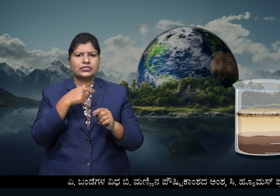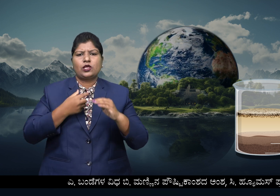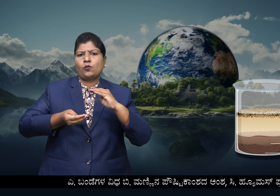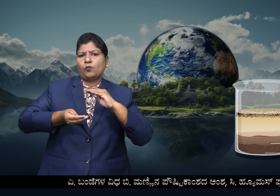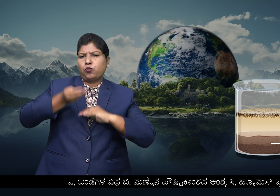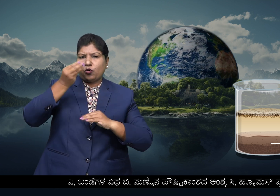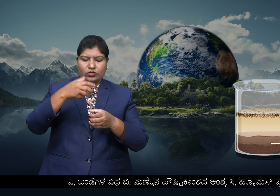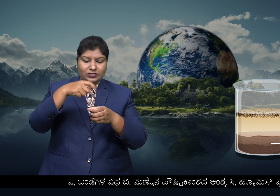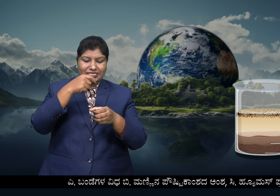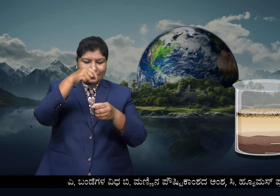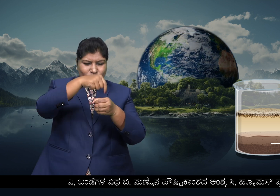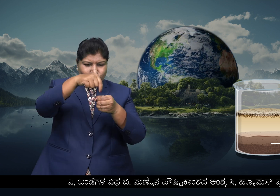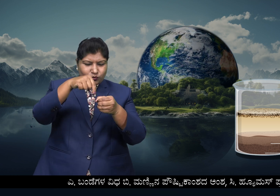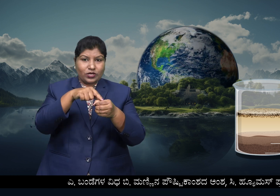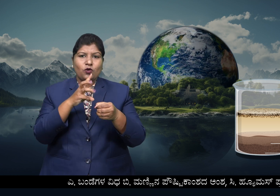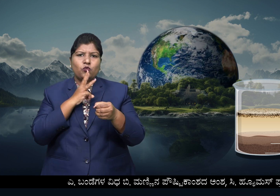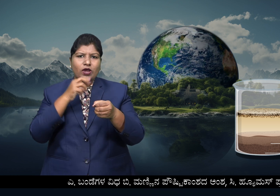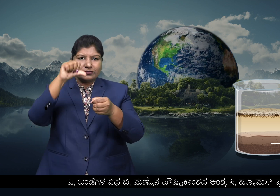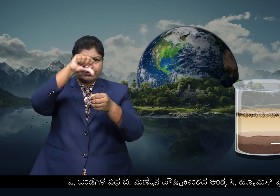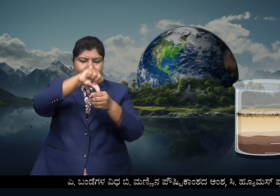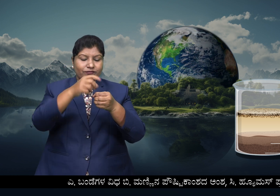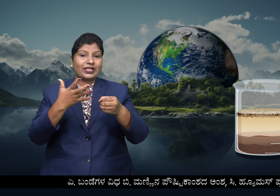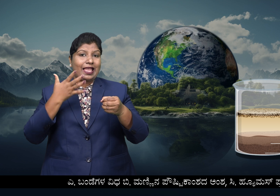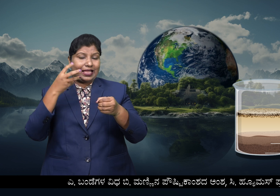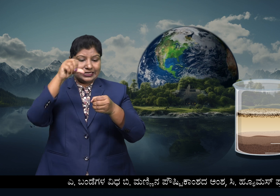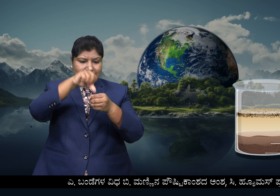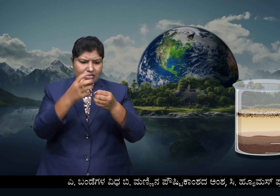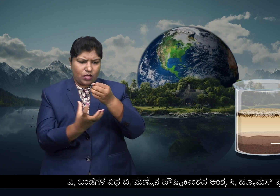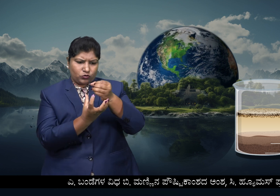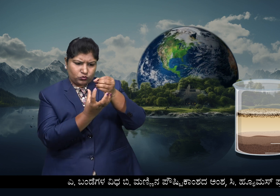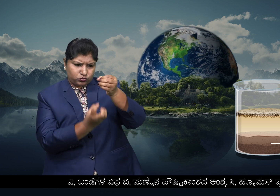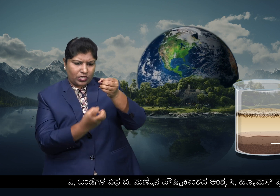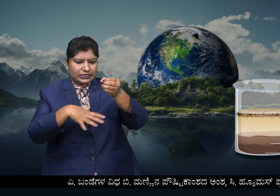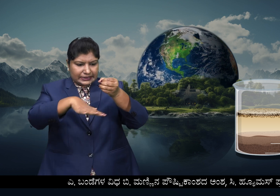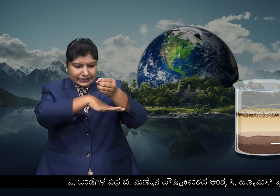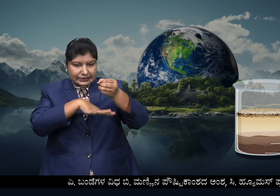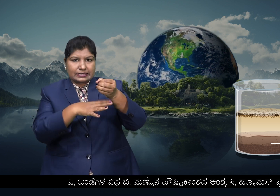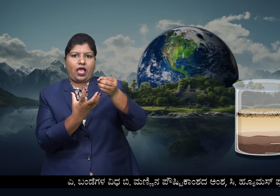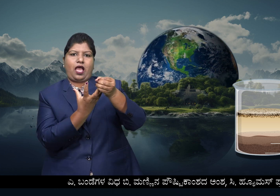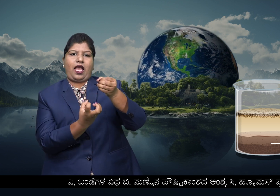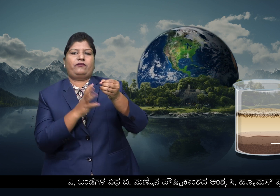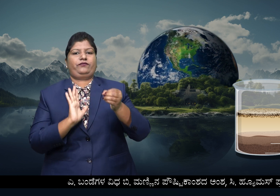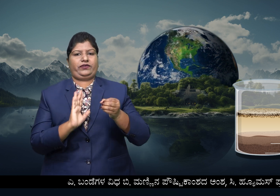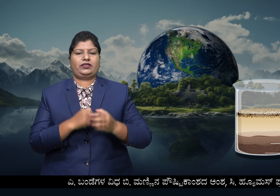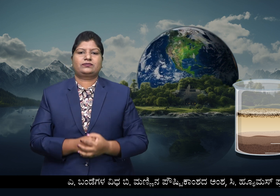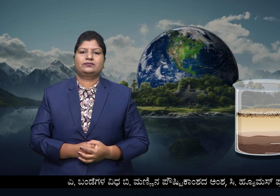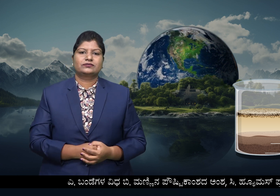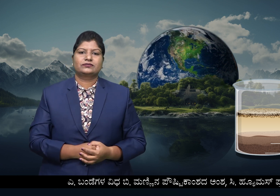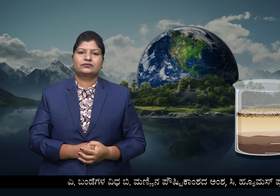ಎ. ಬಂಡೆಗಳ ವಿಧ. ಬಿ. ಮಣ್ಣಿನ ಪೋಷಕಾಂಶದ ಅಂಶ. ಸಿ. ಹ್ಯೂಮಸ್ ಪ್ರಮಾಣ.